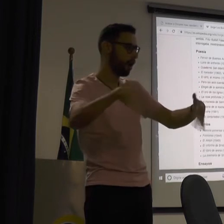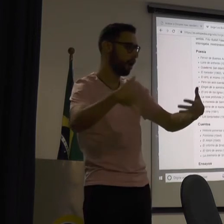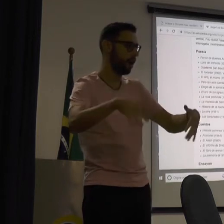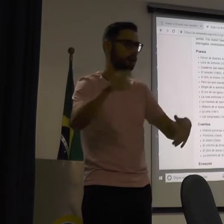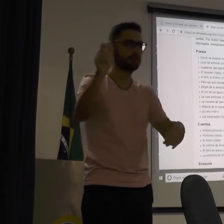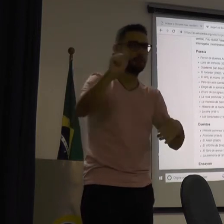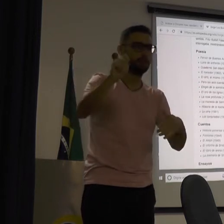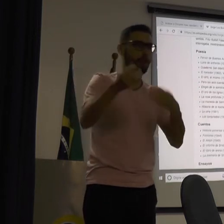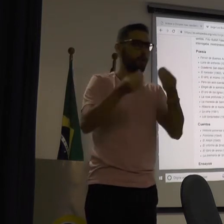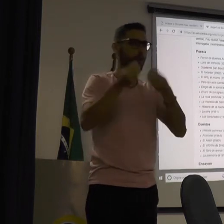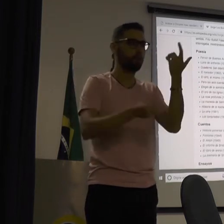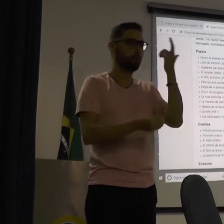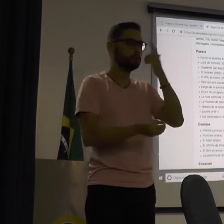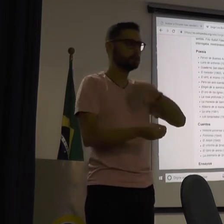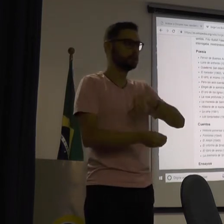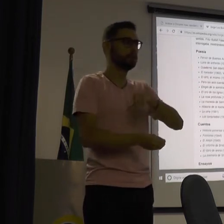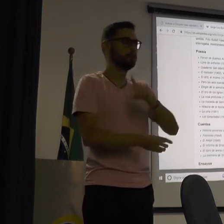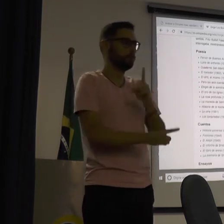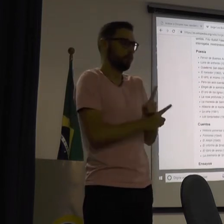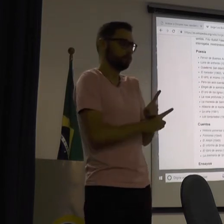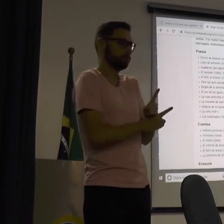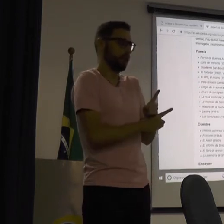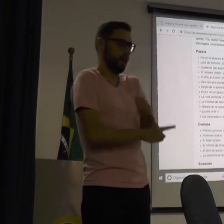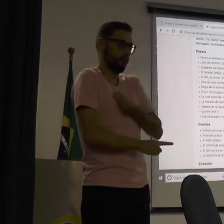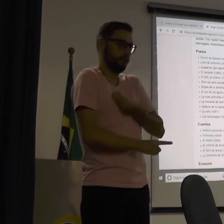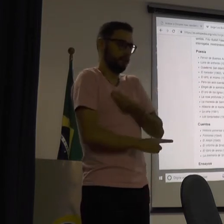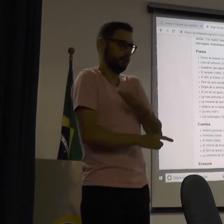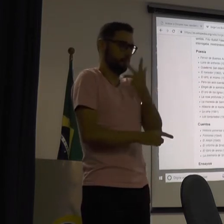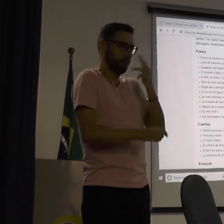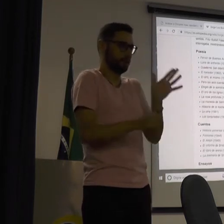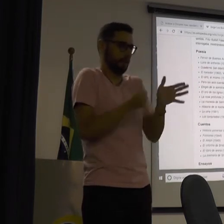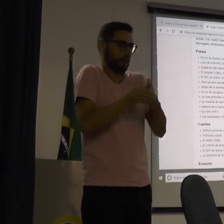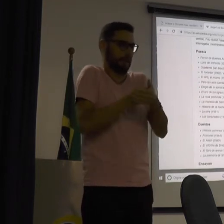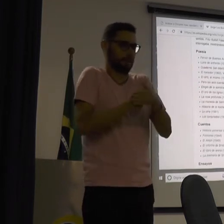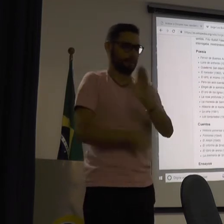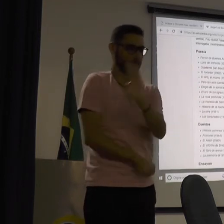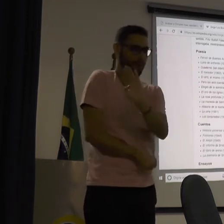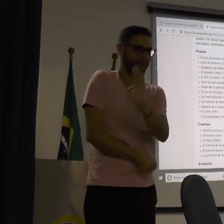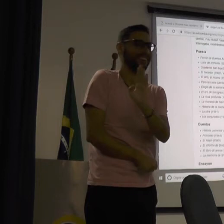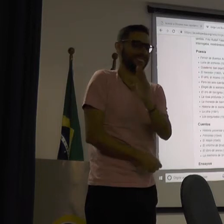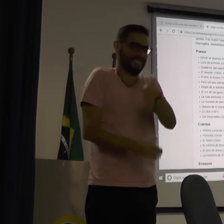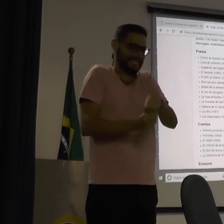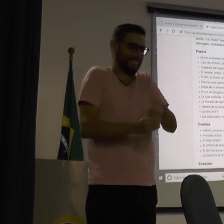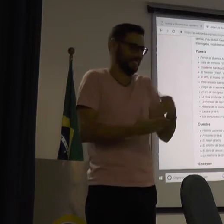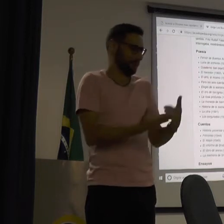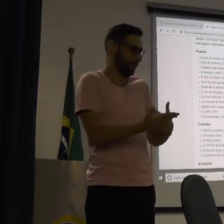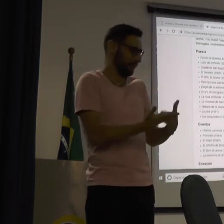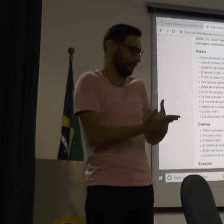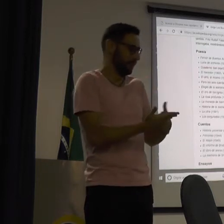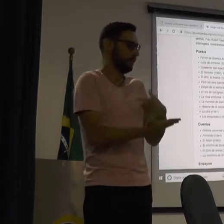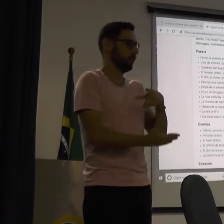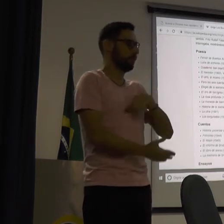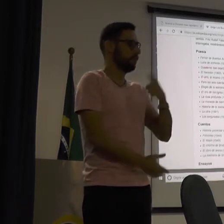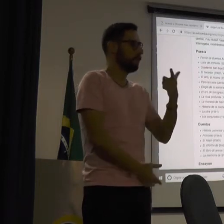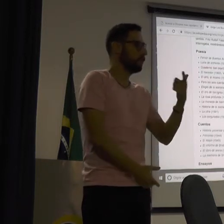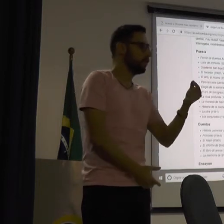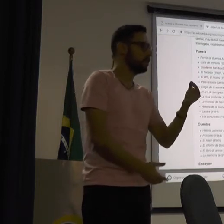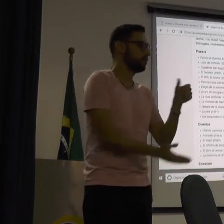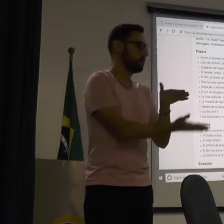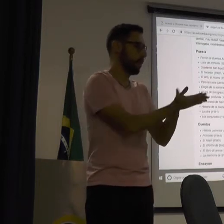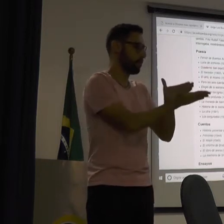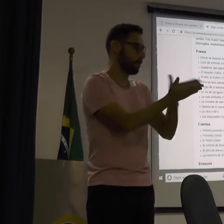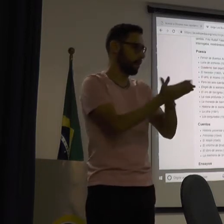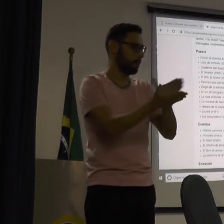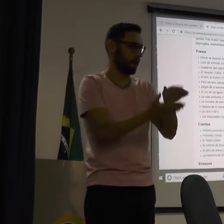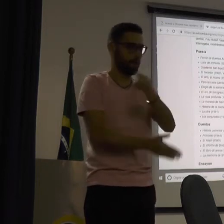aparece no Borges, aparece ali. Aí aparece lá, por exemplo, que ele leu 20 edições diferentes da